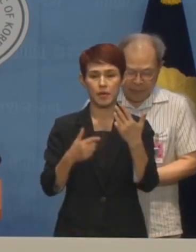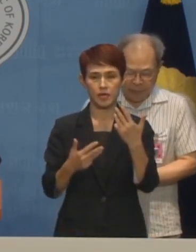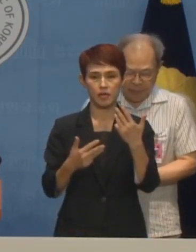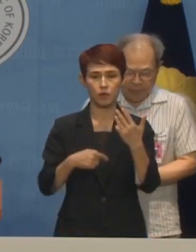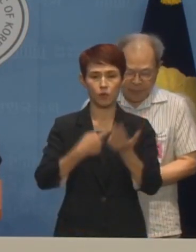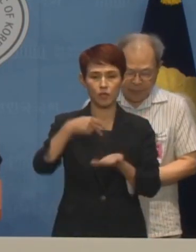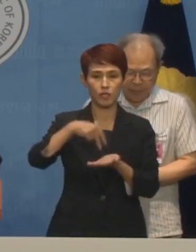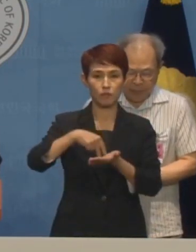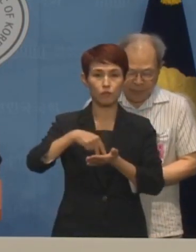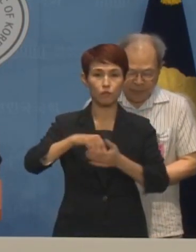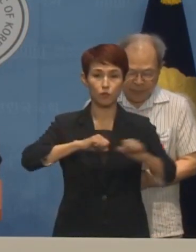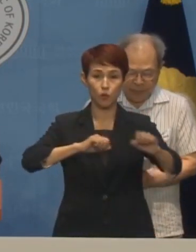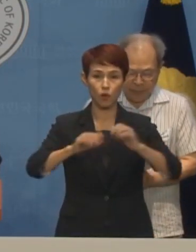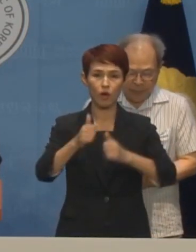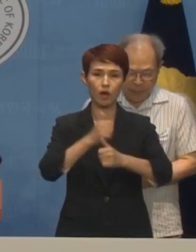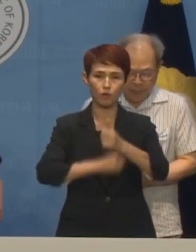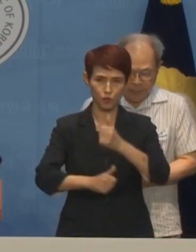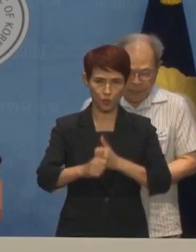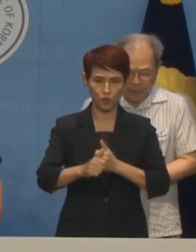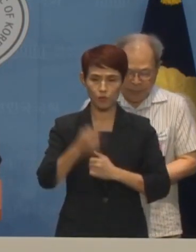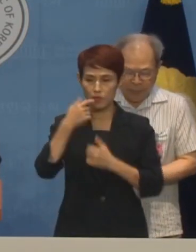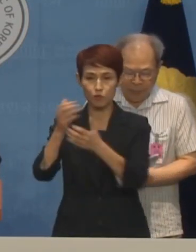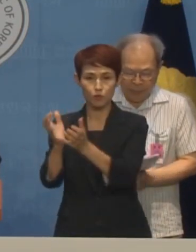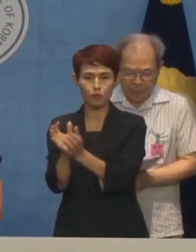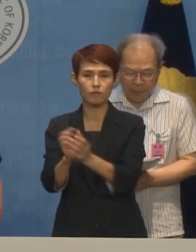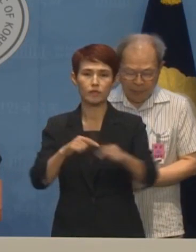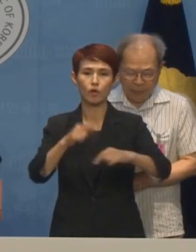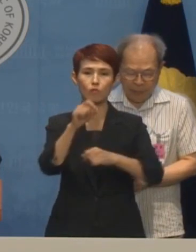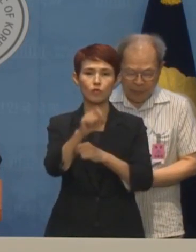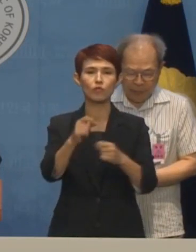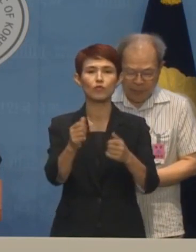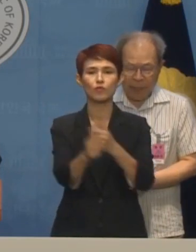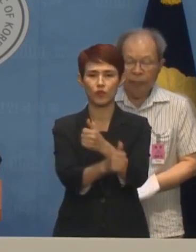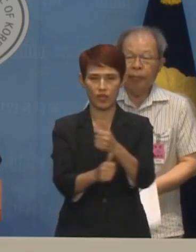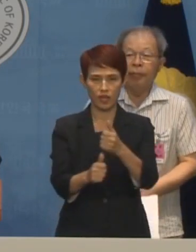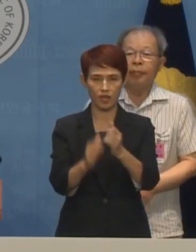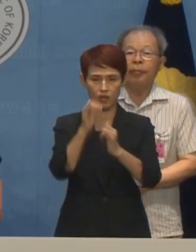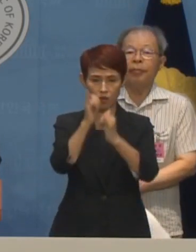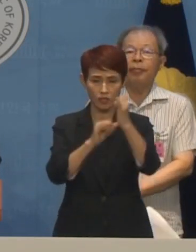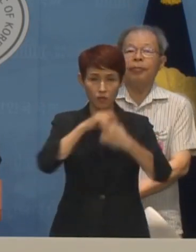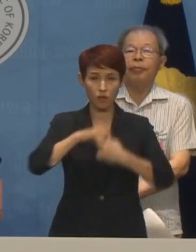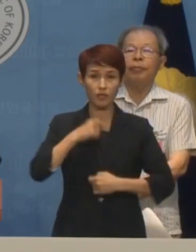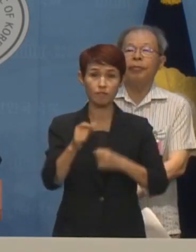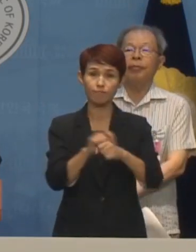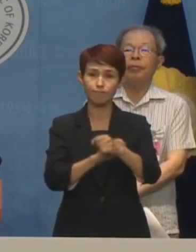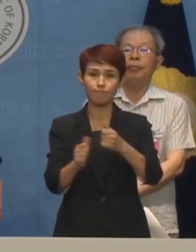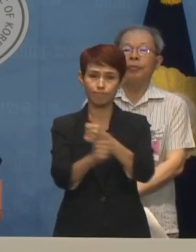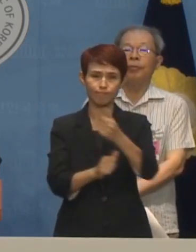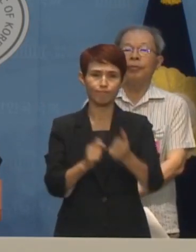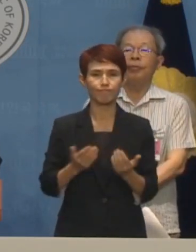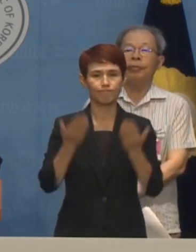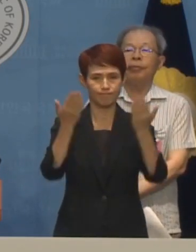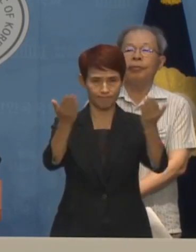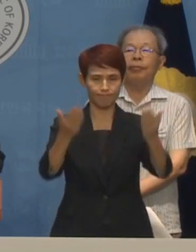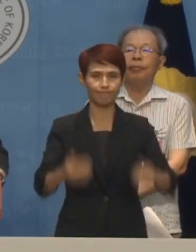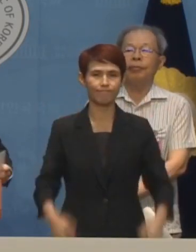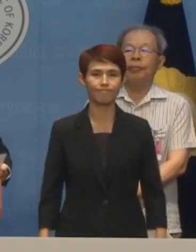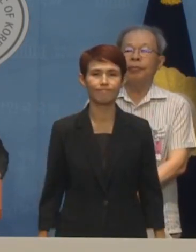독립운동가 후손 더불어민주당 국회 정무위원회, 더불어민주당 역사와 정의 특별위원회